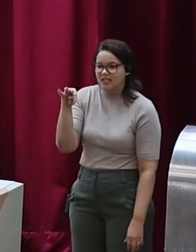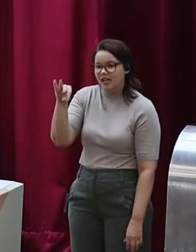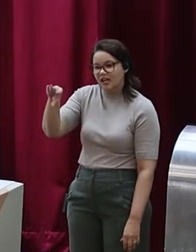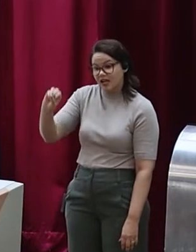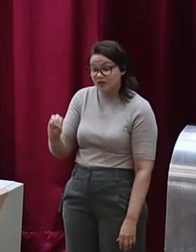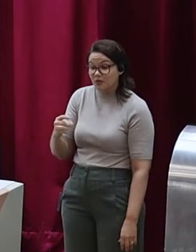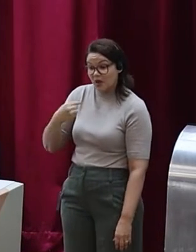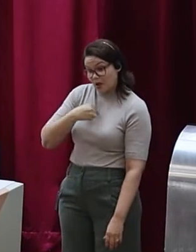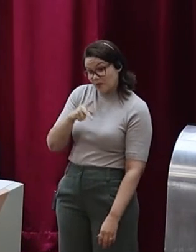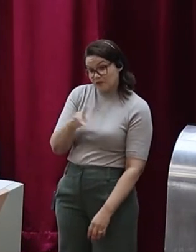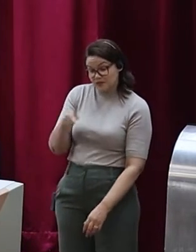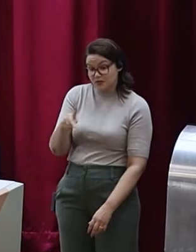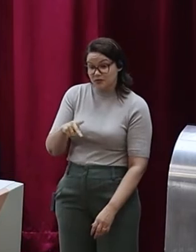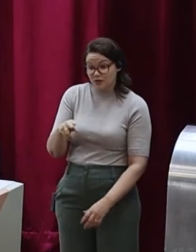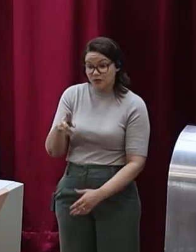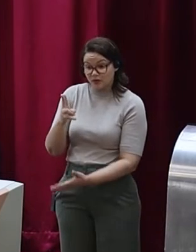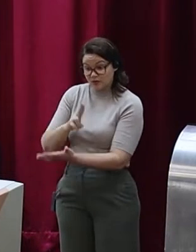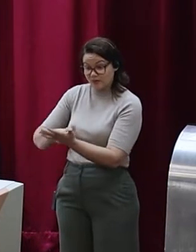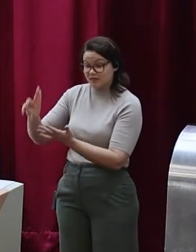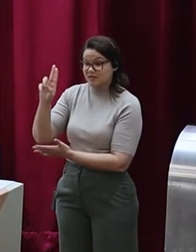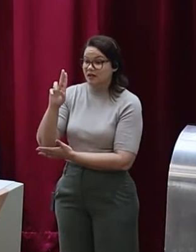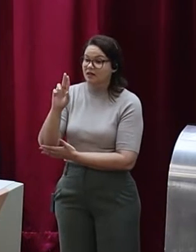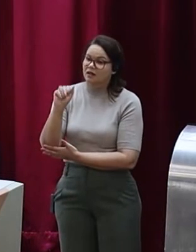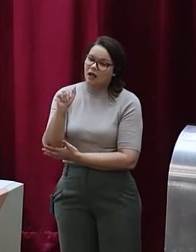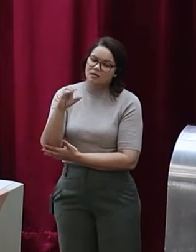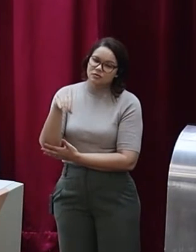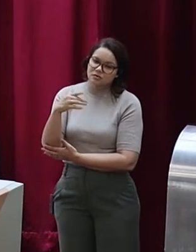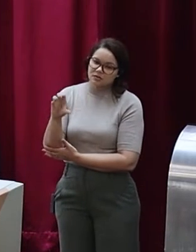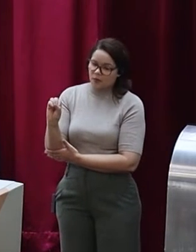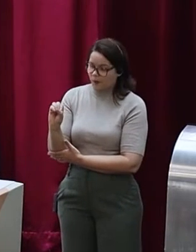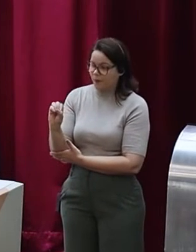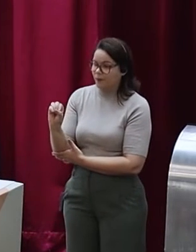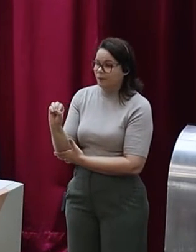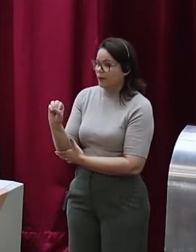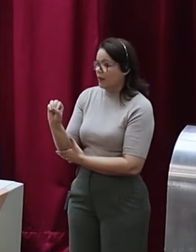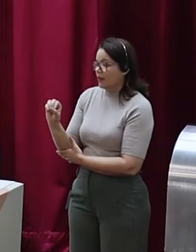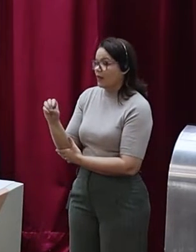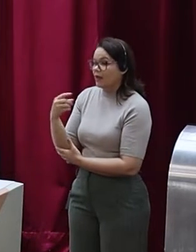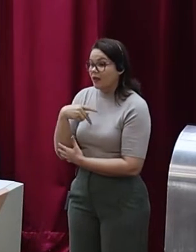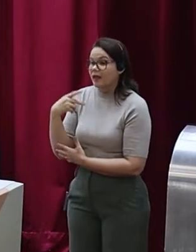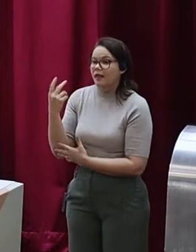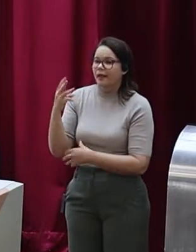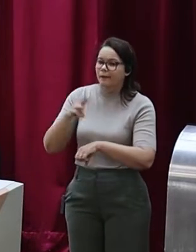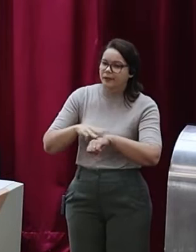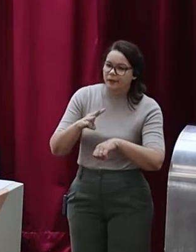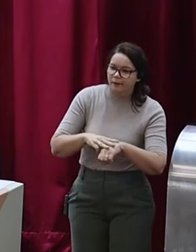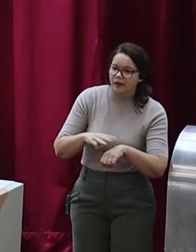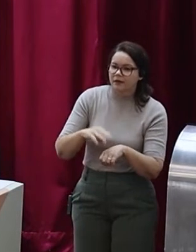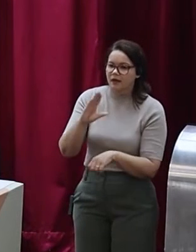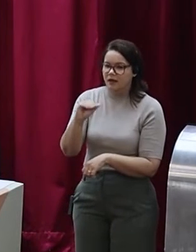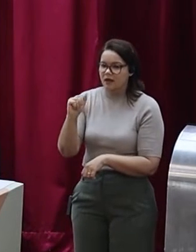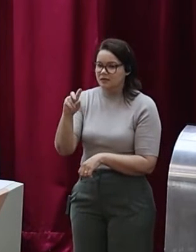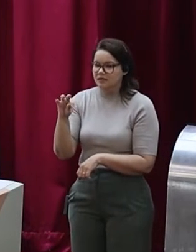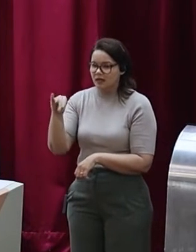Nacional de Asunción. Ahí se toma examen de ingreso, castellano, matemáticas, historia y probablemente otra materia,